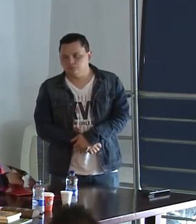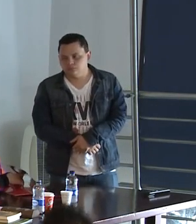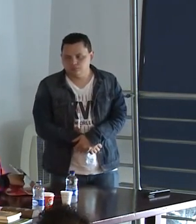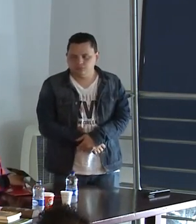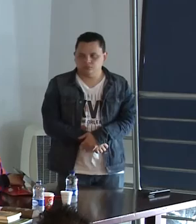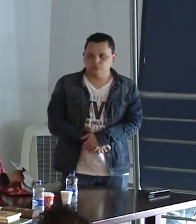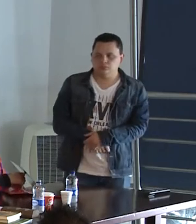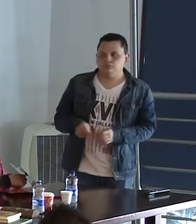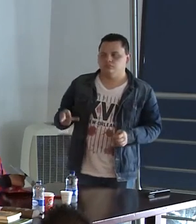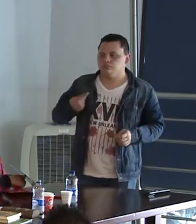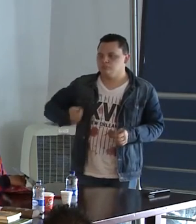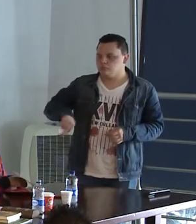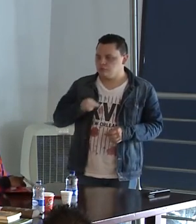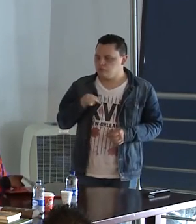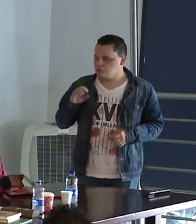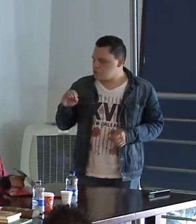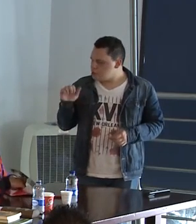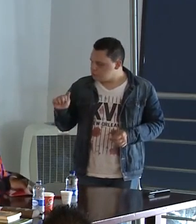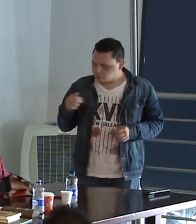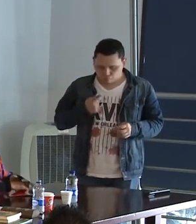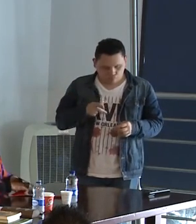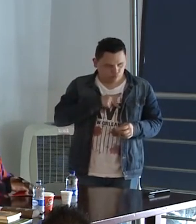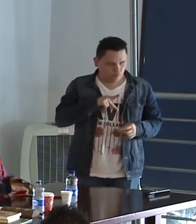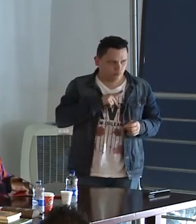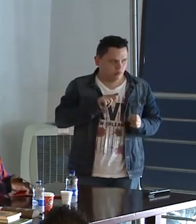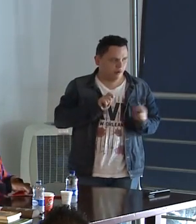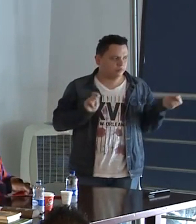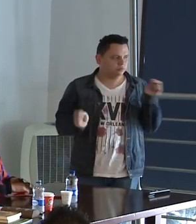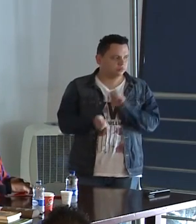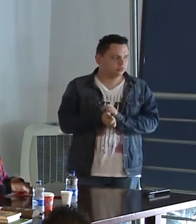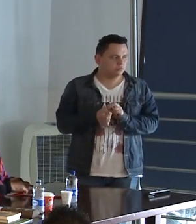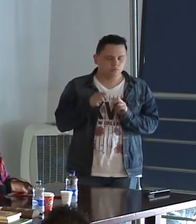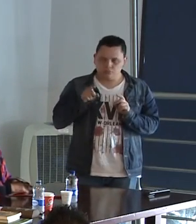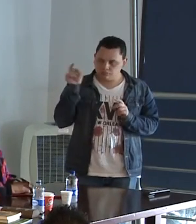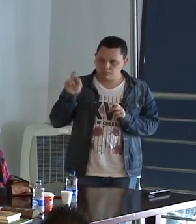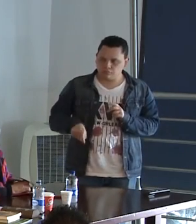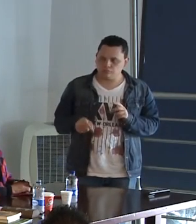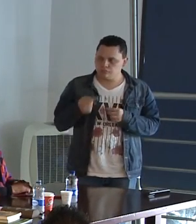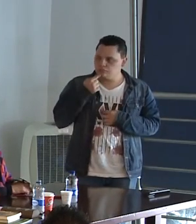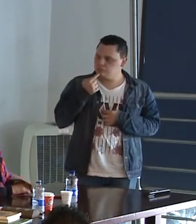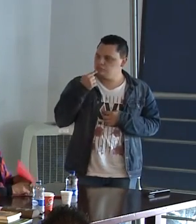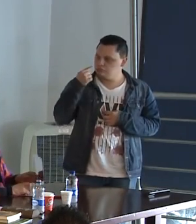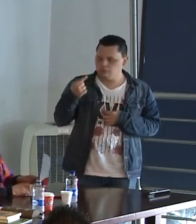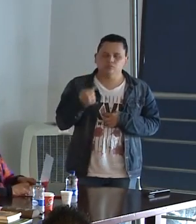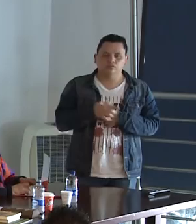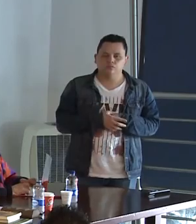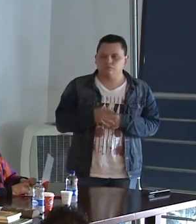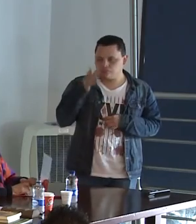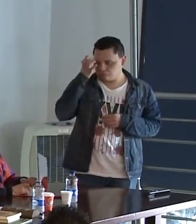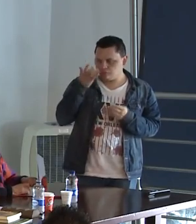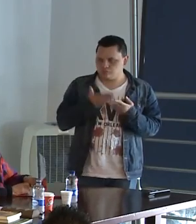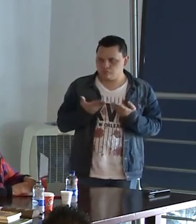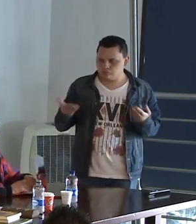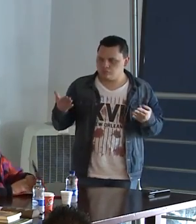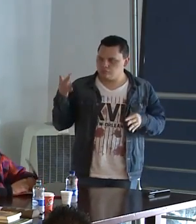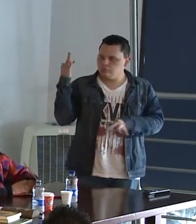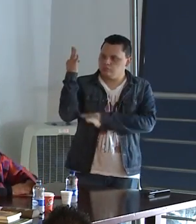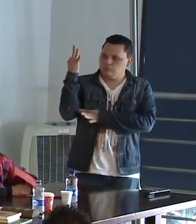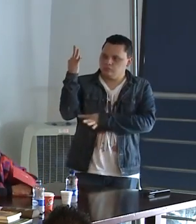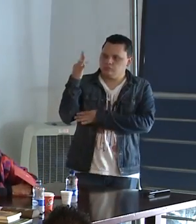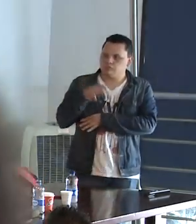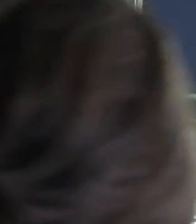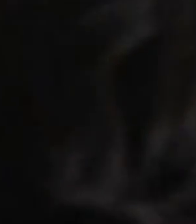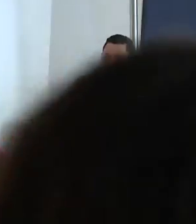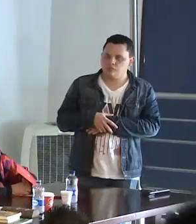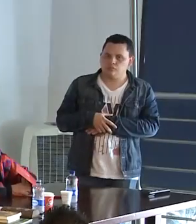ser nosotras y nosotros mismos. Y creo que eso tenemos que decirlo porque es un elemento de testimonio.